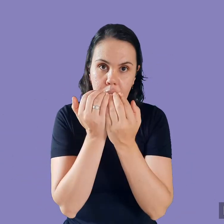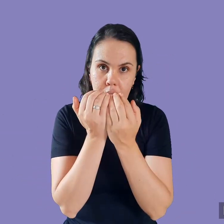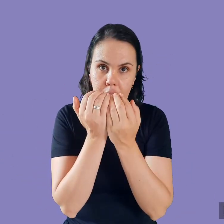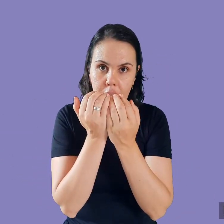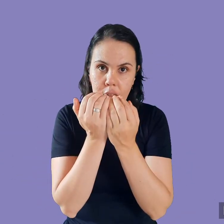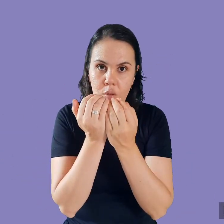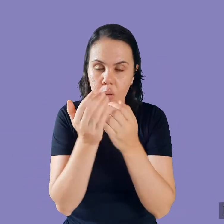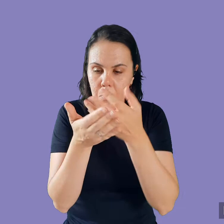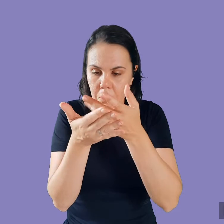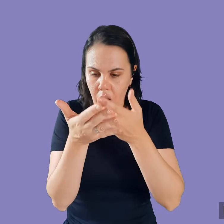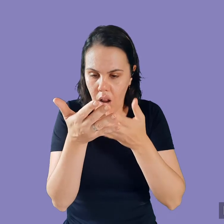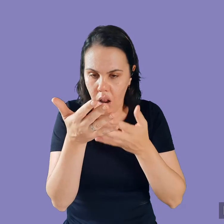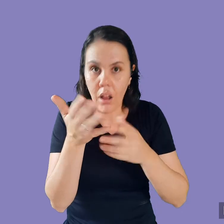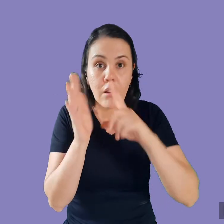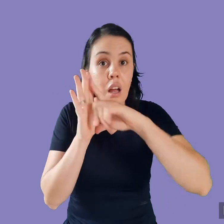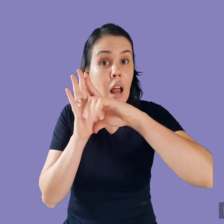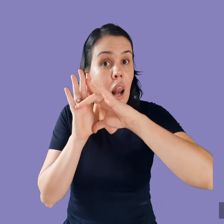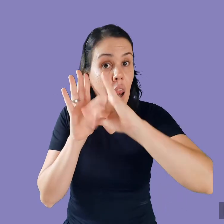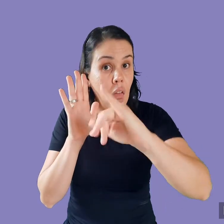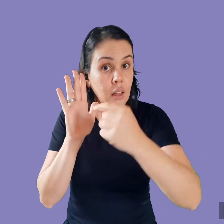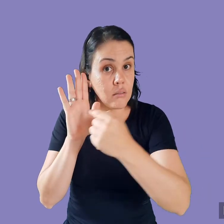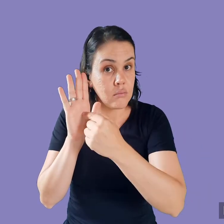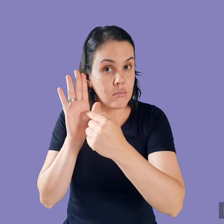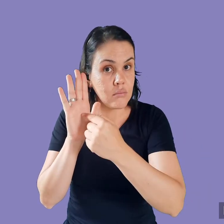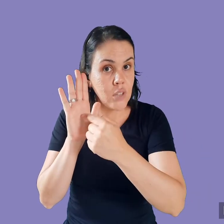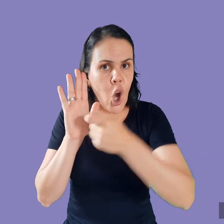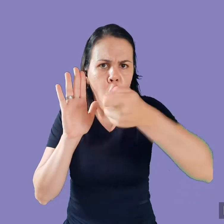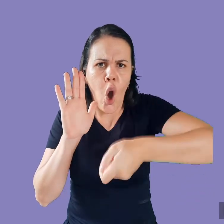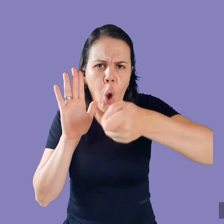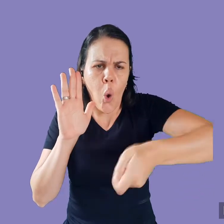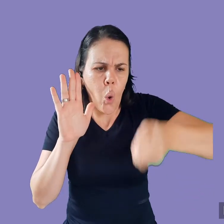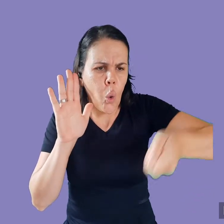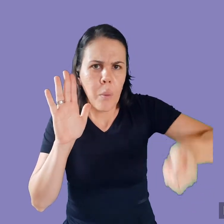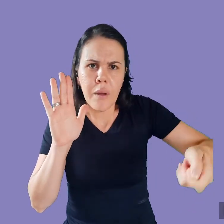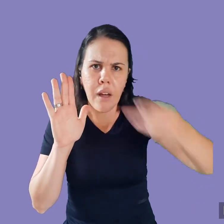lei que obrigava as pessoas a serem vacinadas,